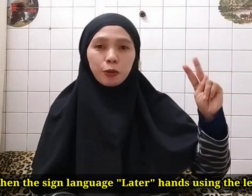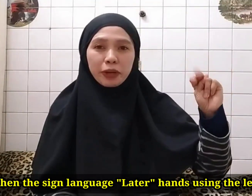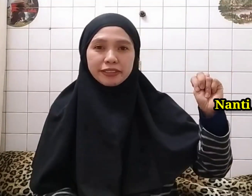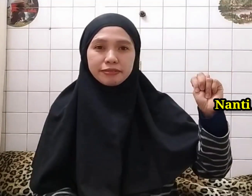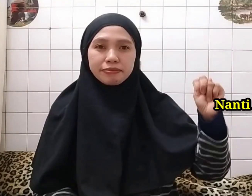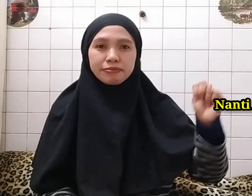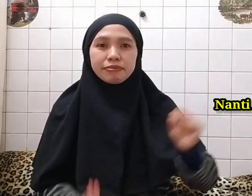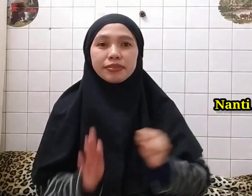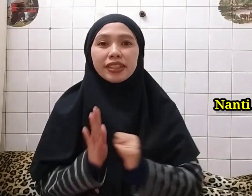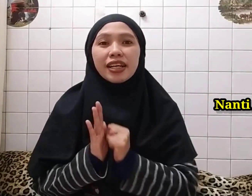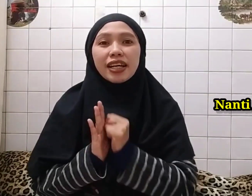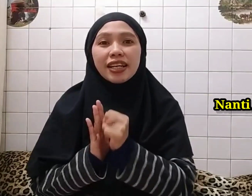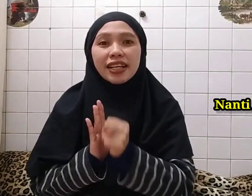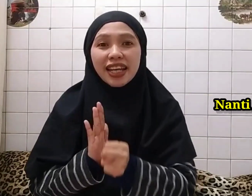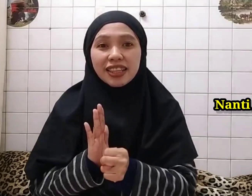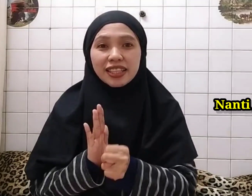N. Nanti.